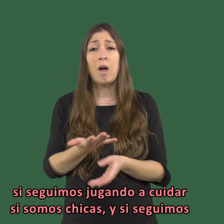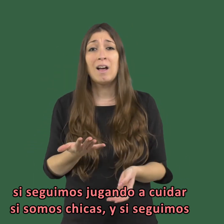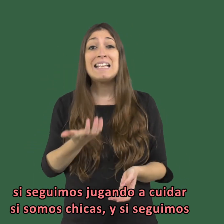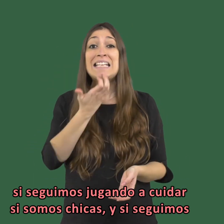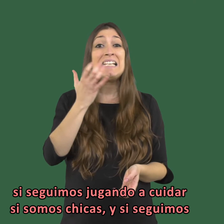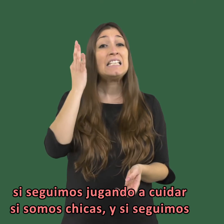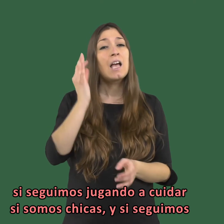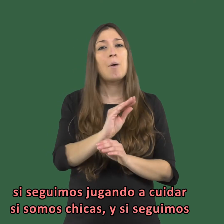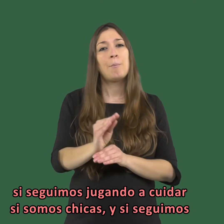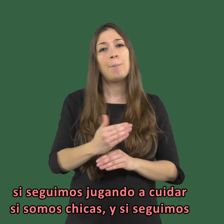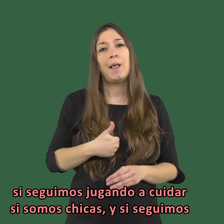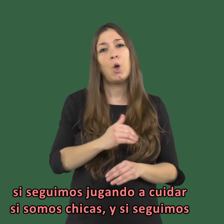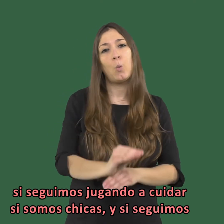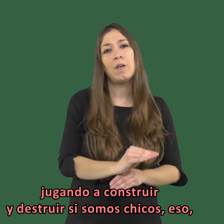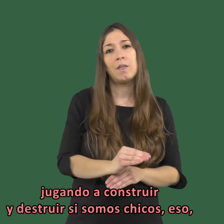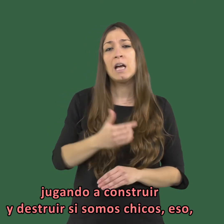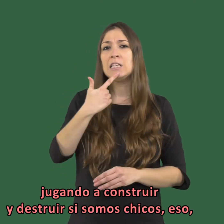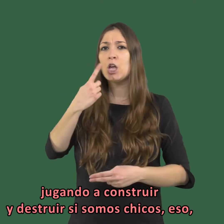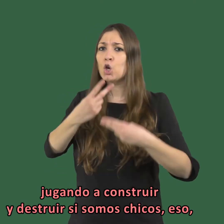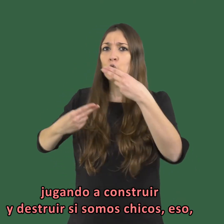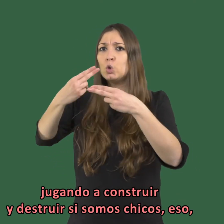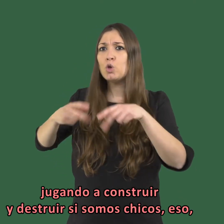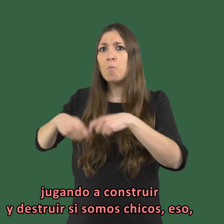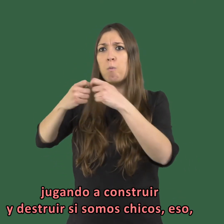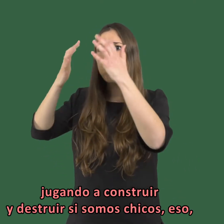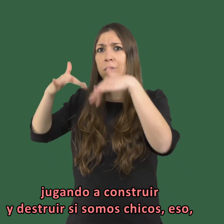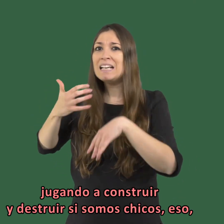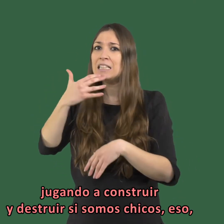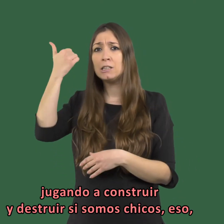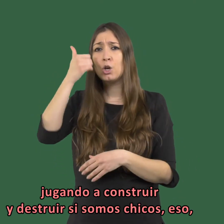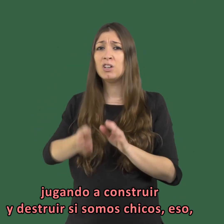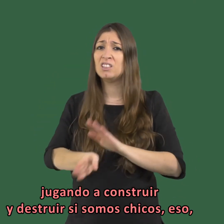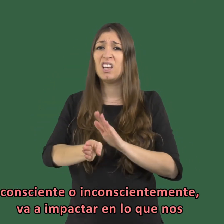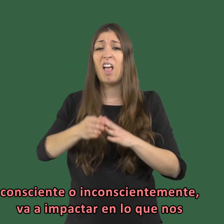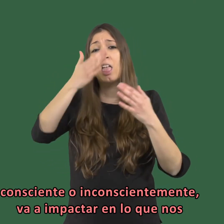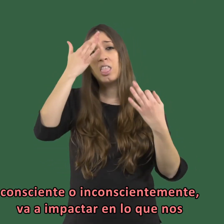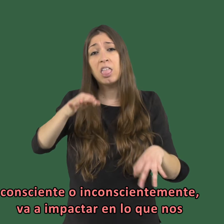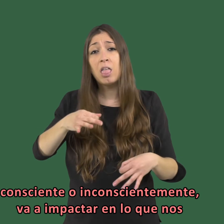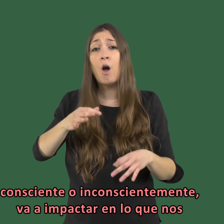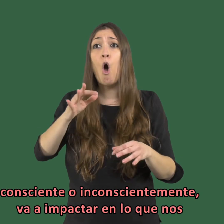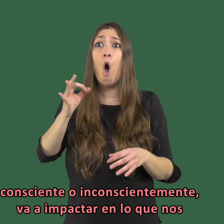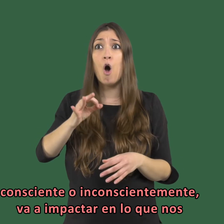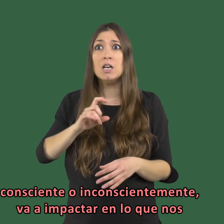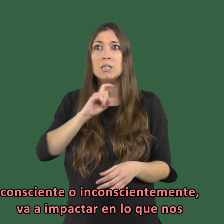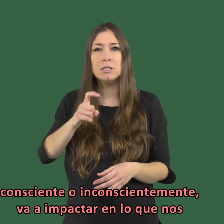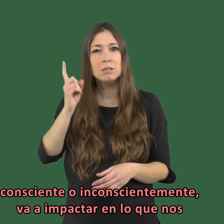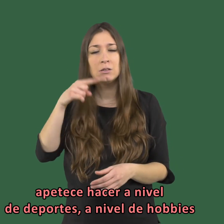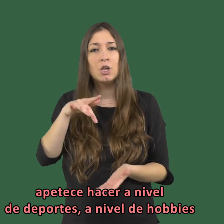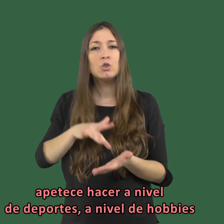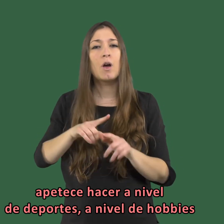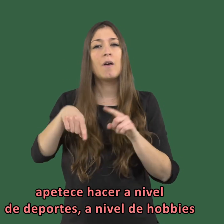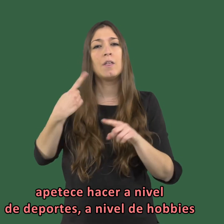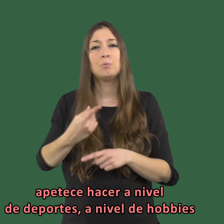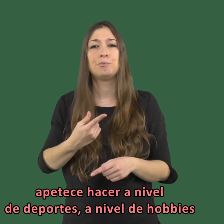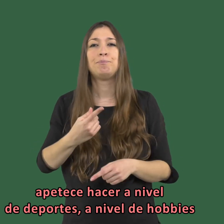cuidar si somos chicas, y si seguimos jugando a construir y destruir si somos chicos, eso consciente o inconscientemente va a impactar en lo que nos apetece